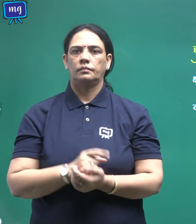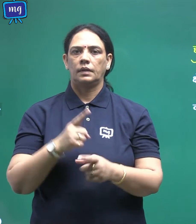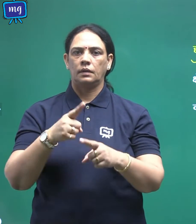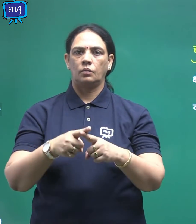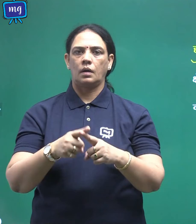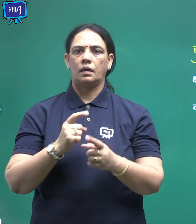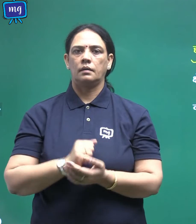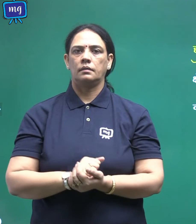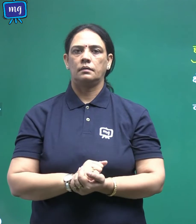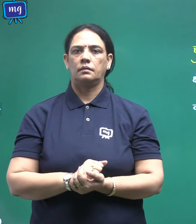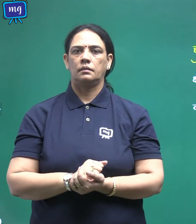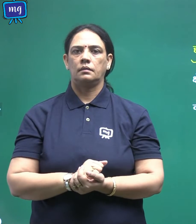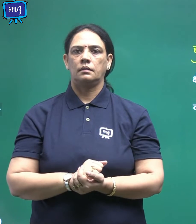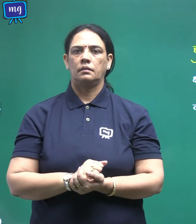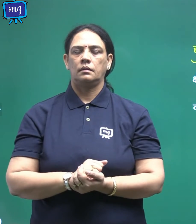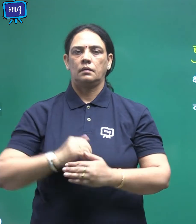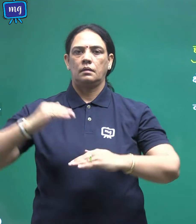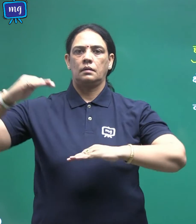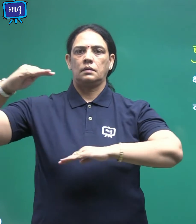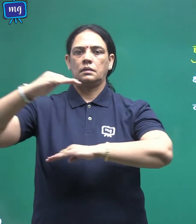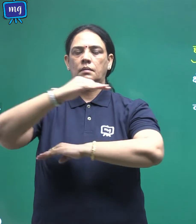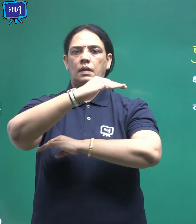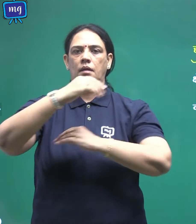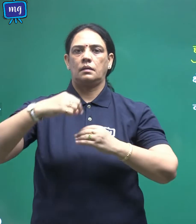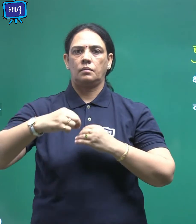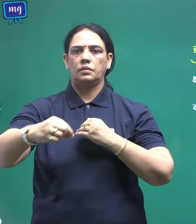गुणा समानांतर भुजाओं का